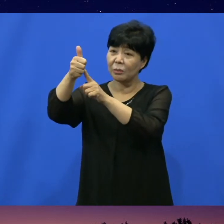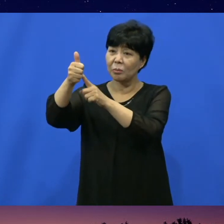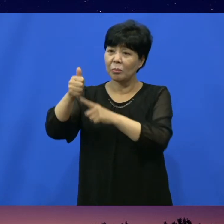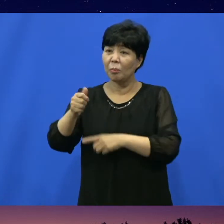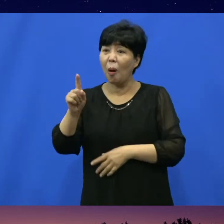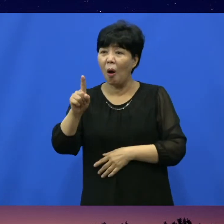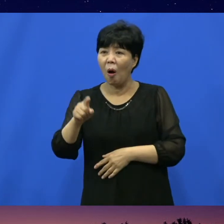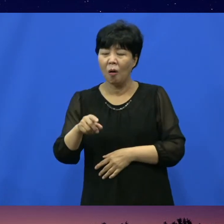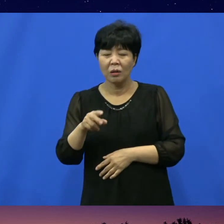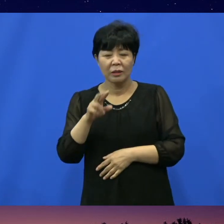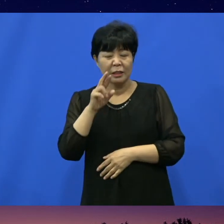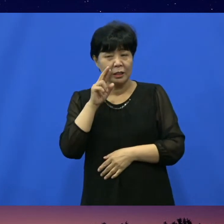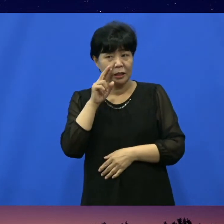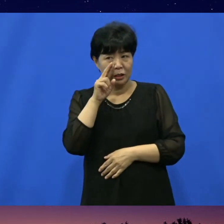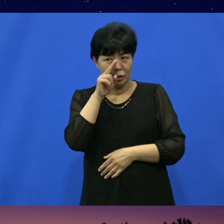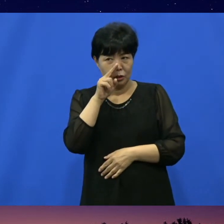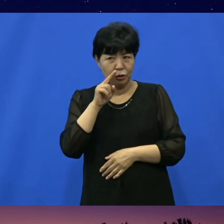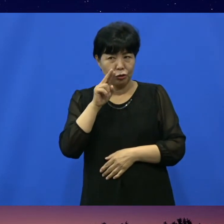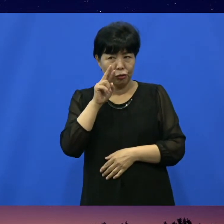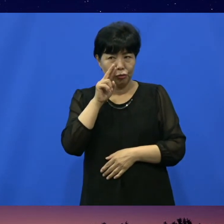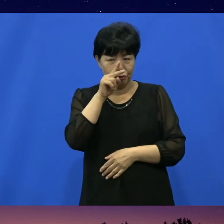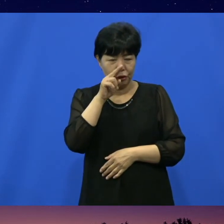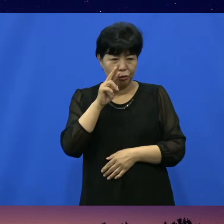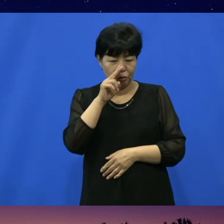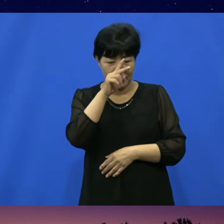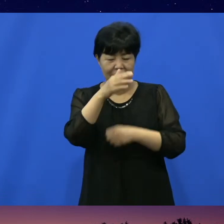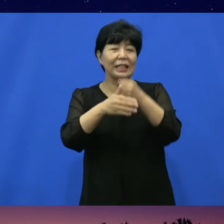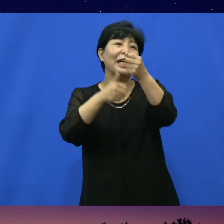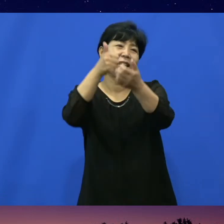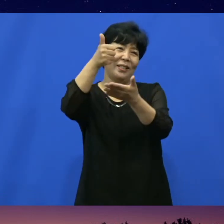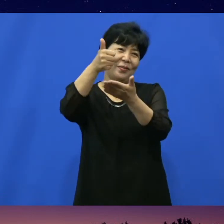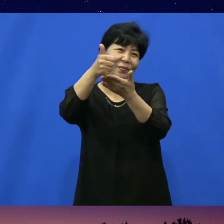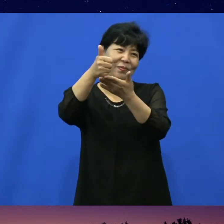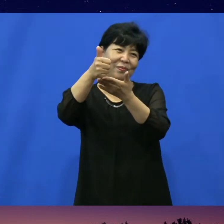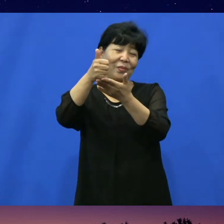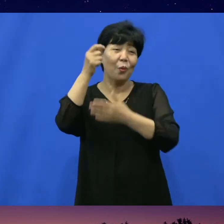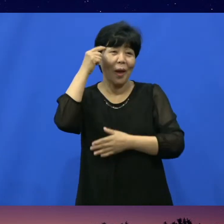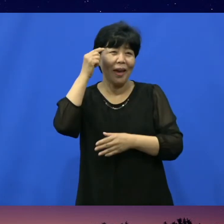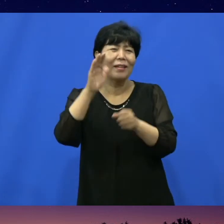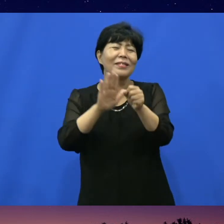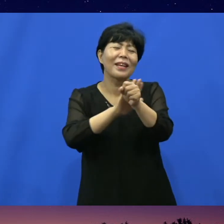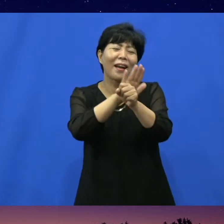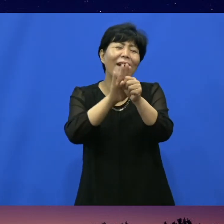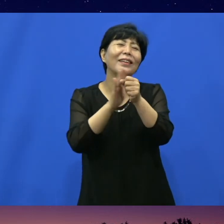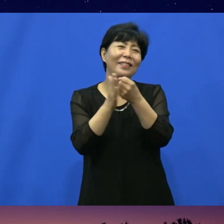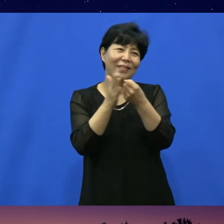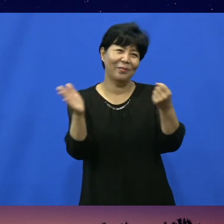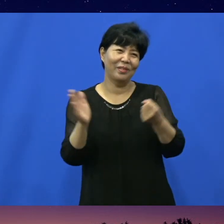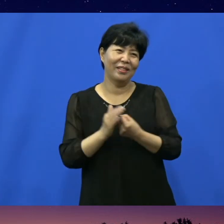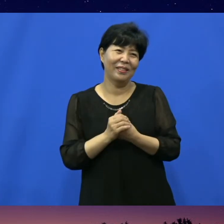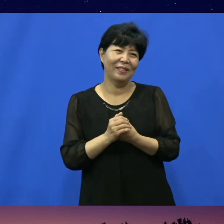하죠. 질투하신다. 여러분, 이 질투라는 것은요, 사랑의 관계에서만 일어나는 거예요.